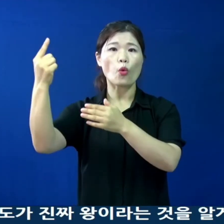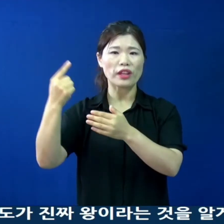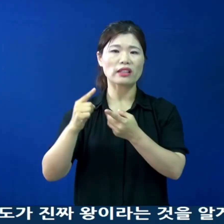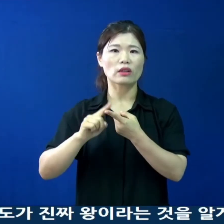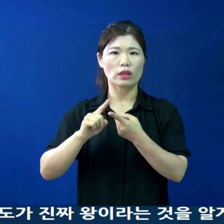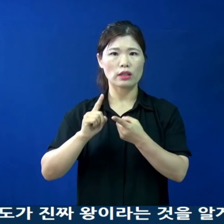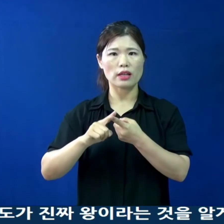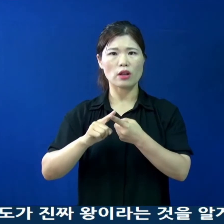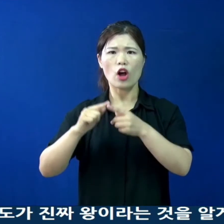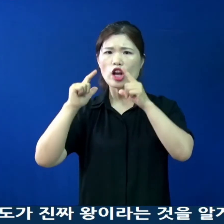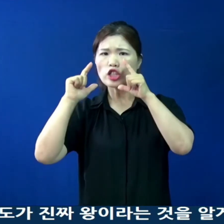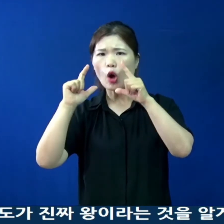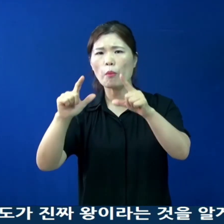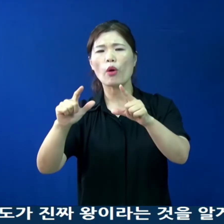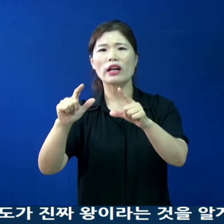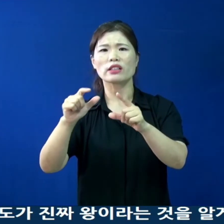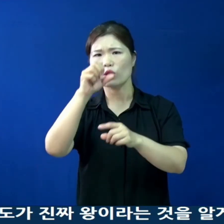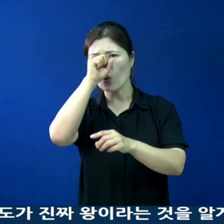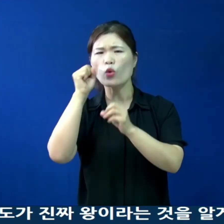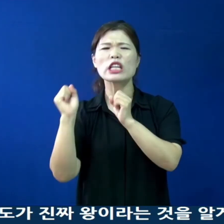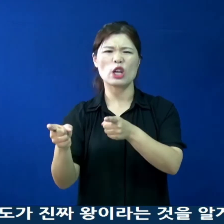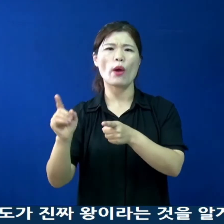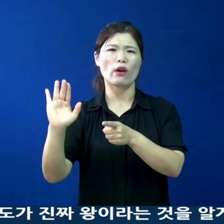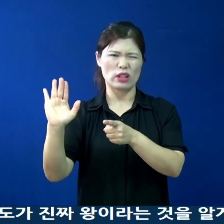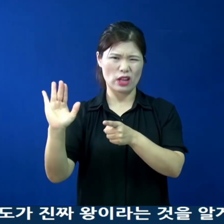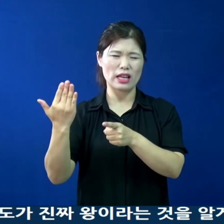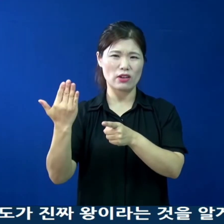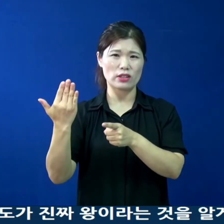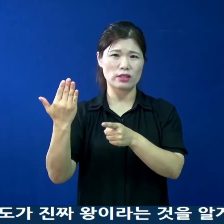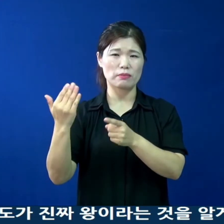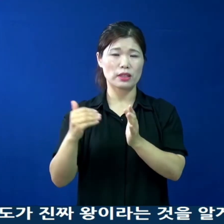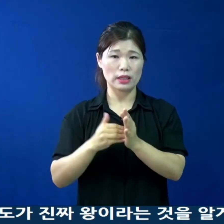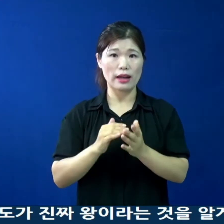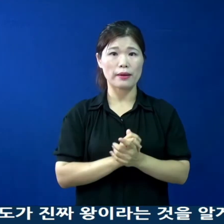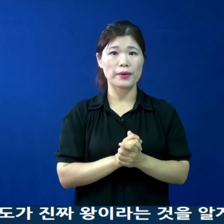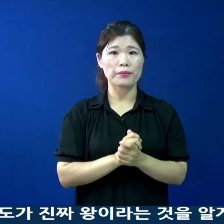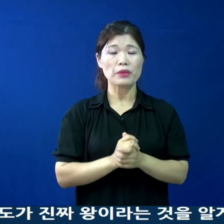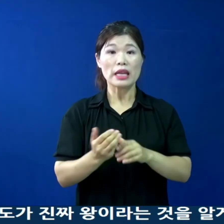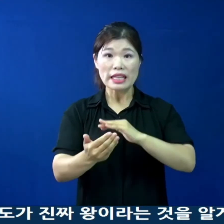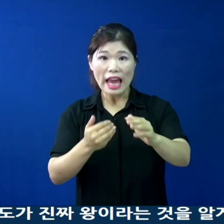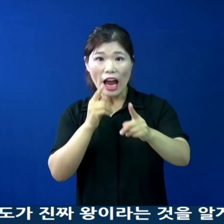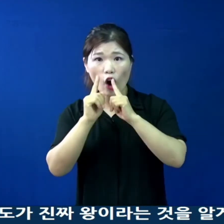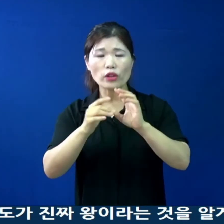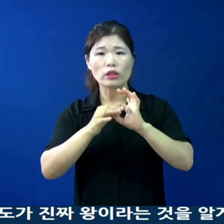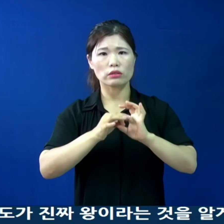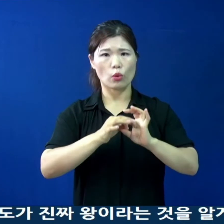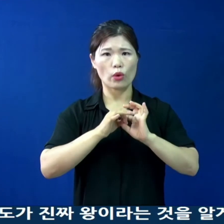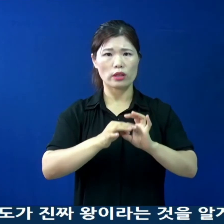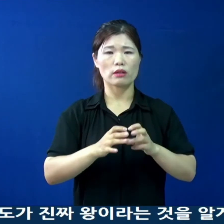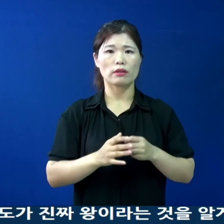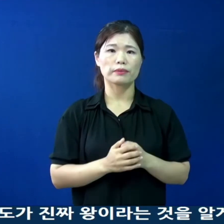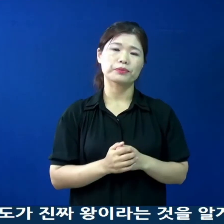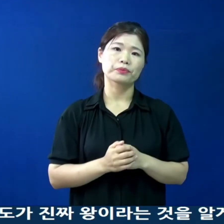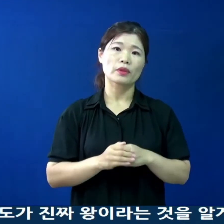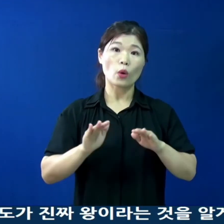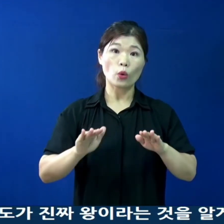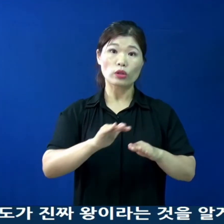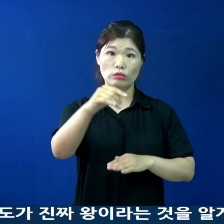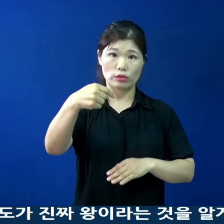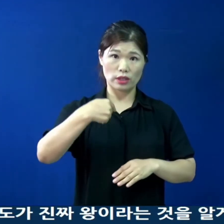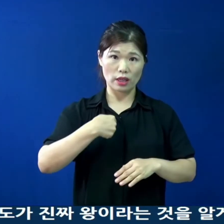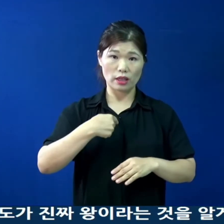선포해주는 기회가 되는, 그래서 하나님이 이 이야기를 통해서, 이 예언을 통해서 어떻게 오늘